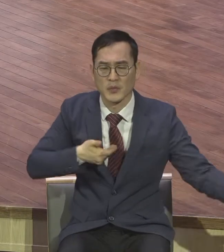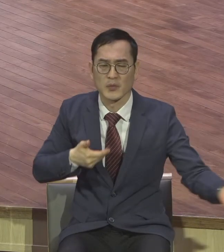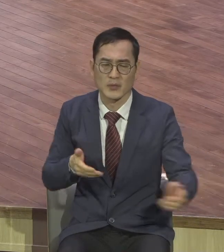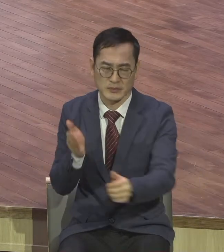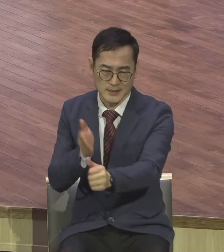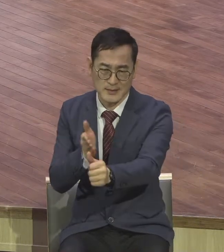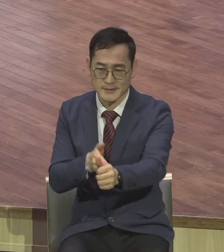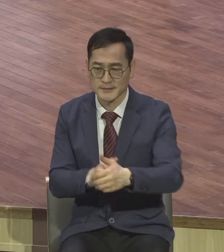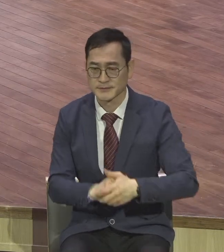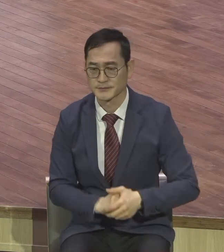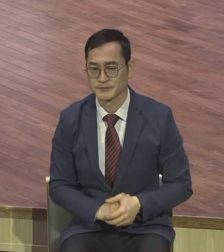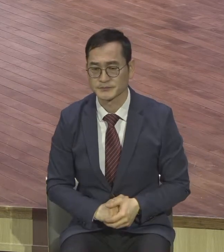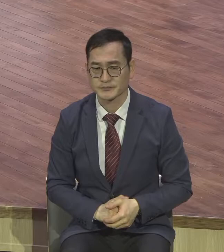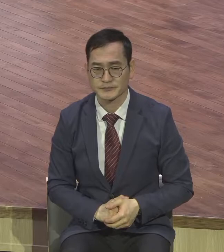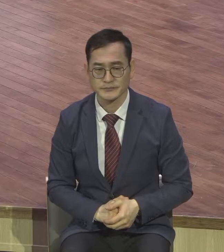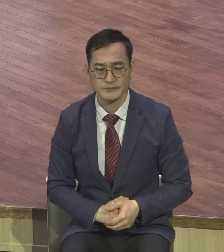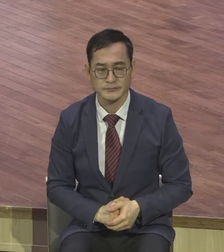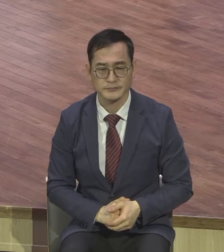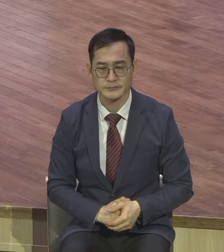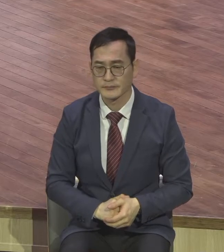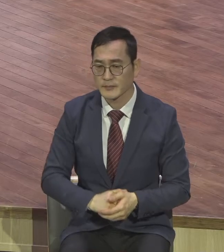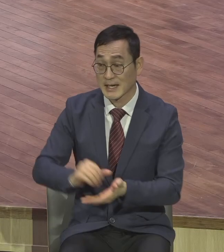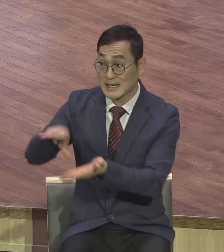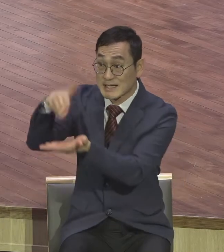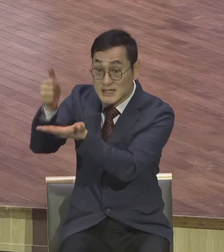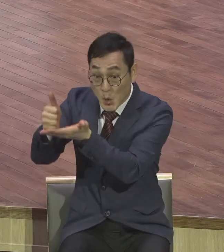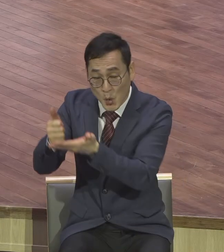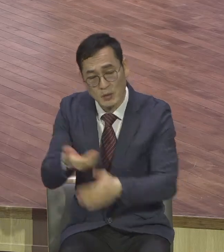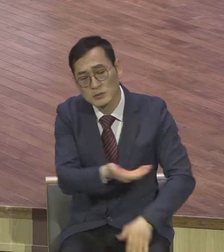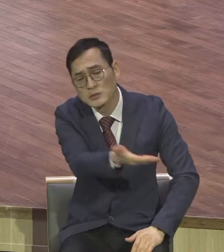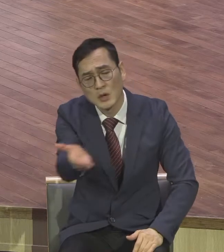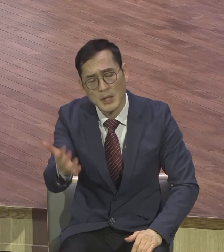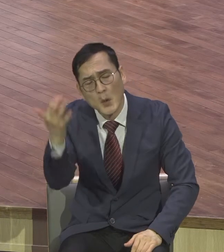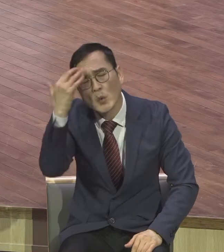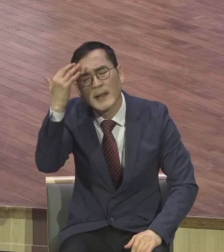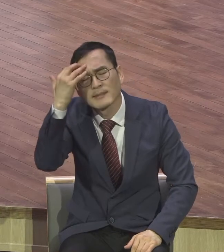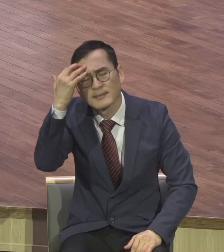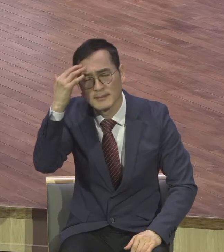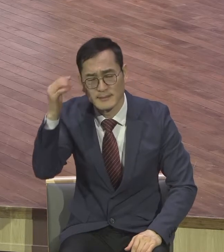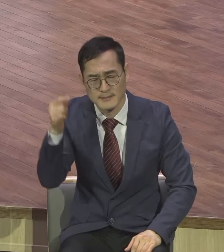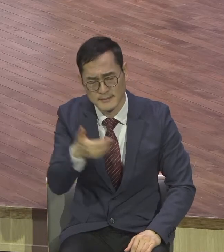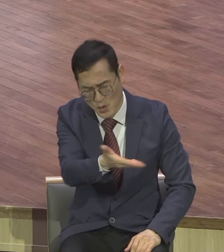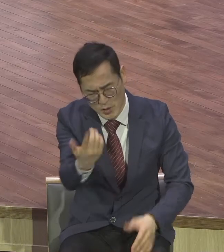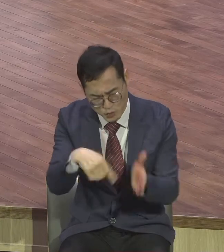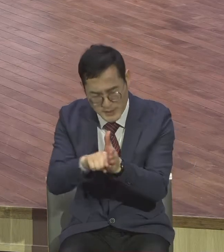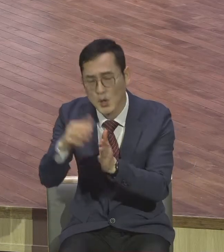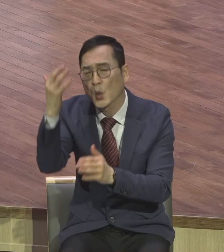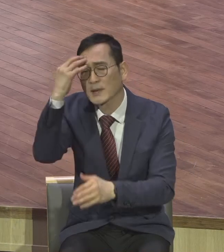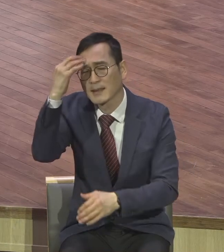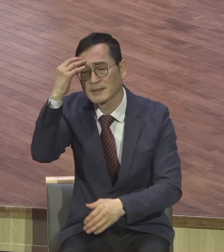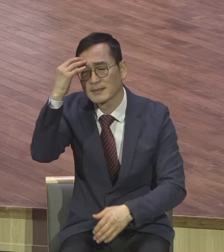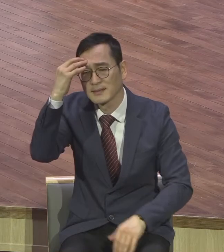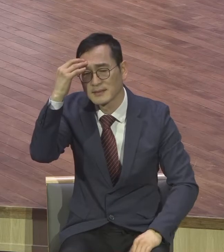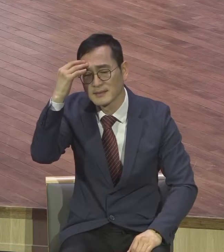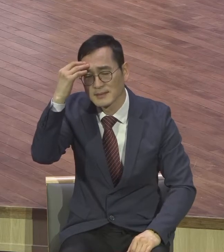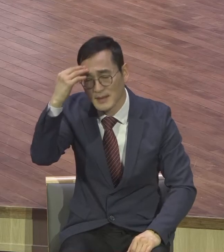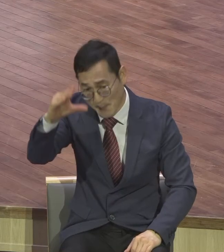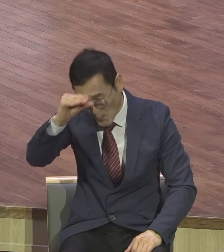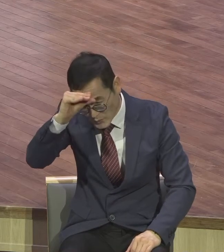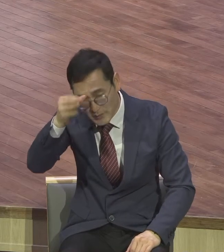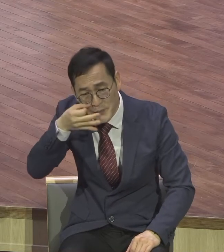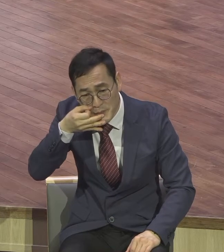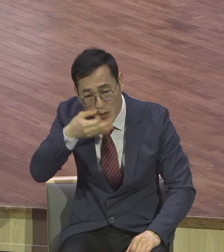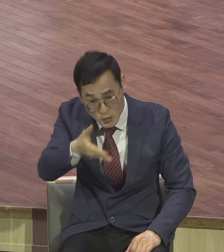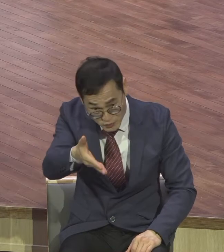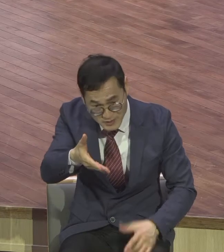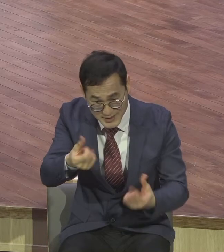21절에 보면 그리스도도 너희를 위하여 고난을 받아서 너희에게 본을 끼쳐 그 자취를 따라오게 하려